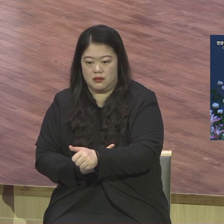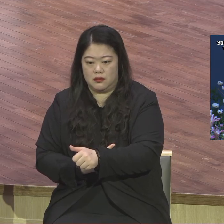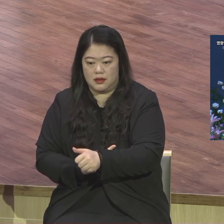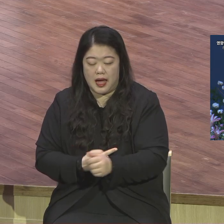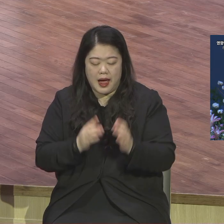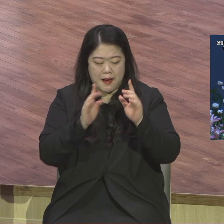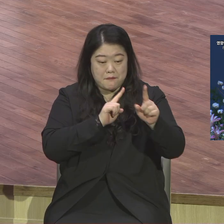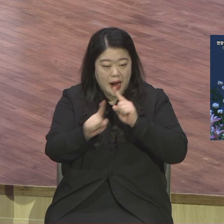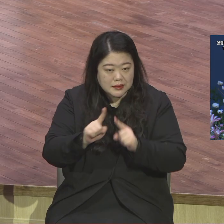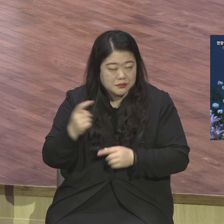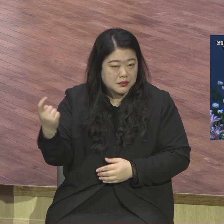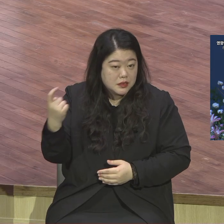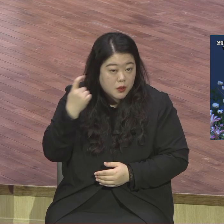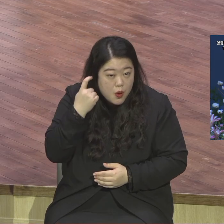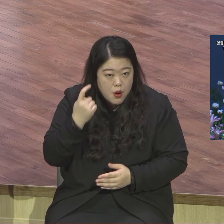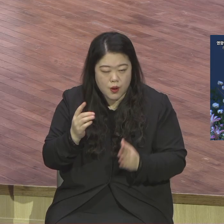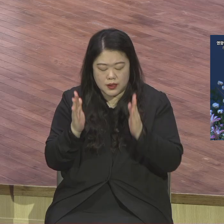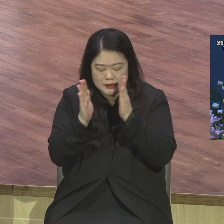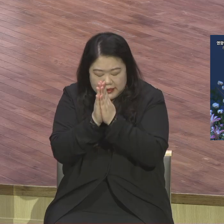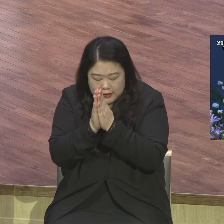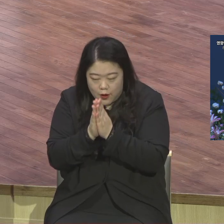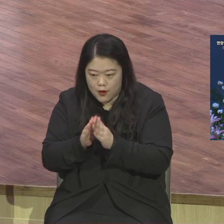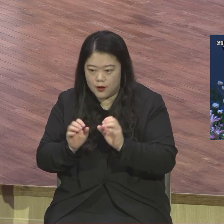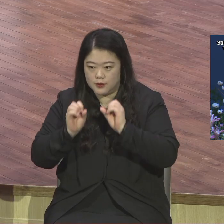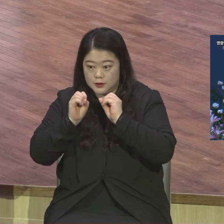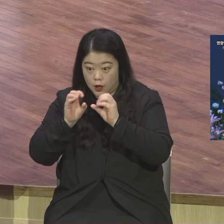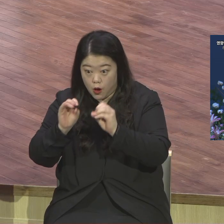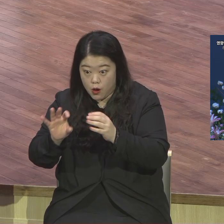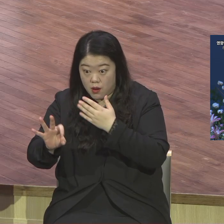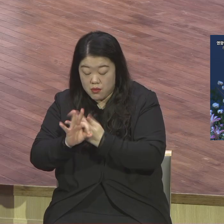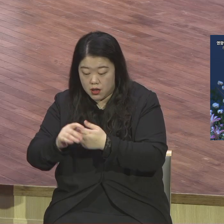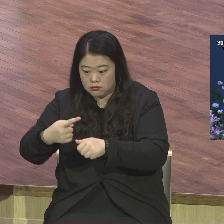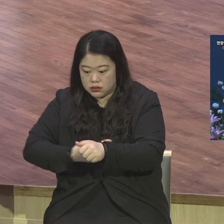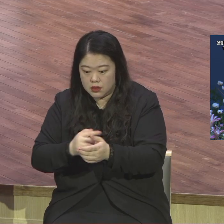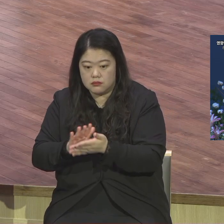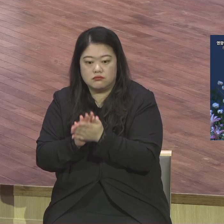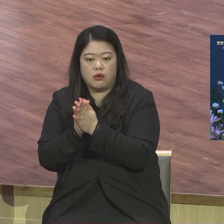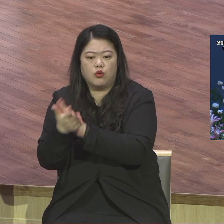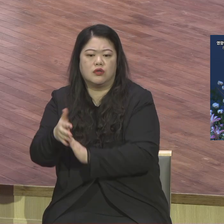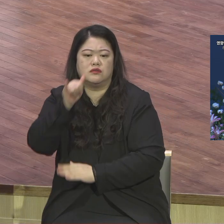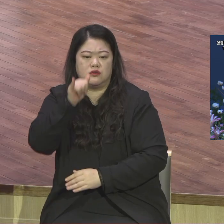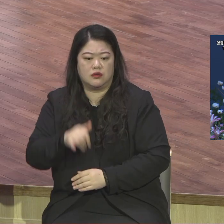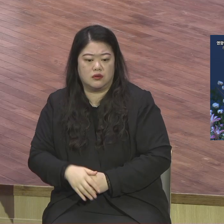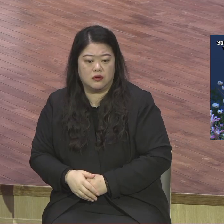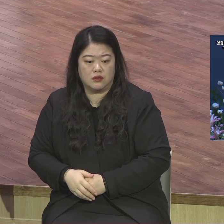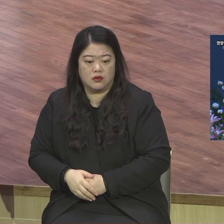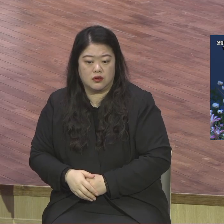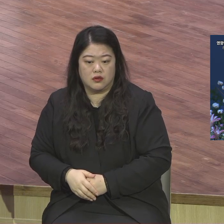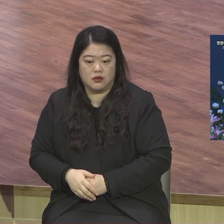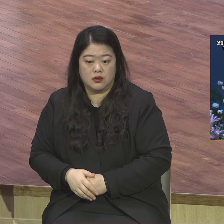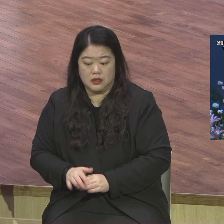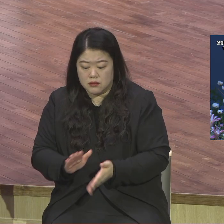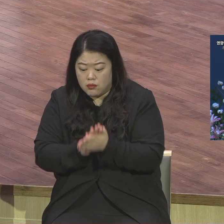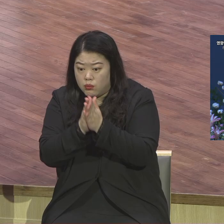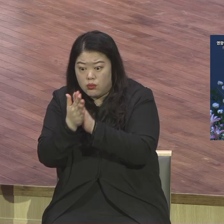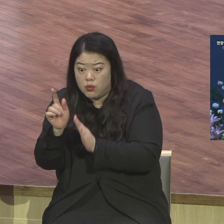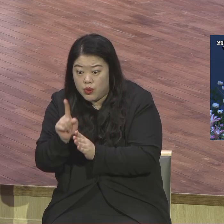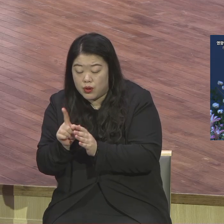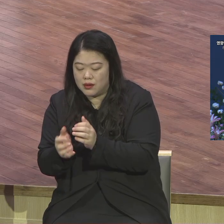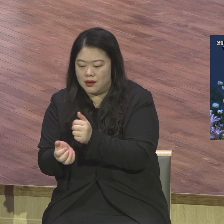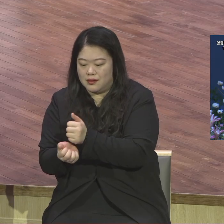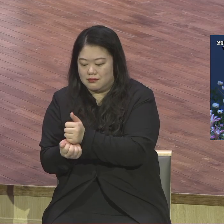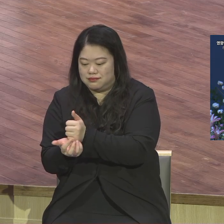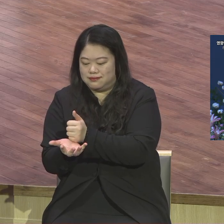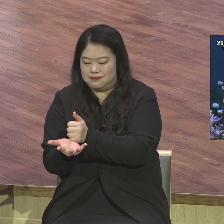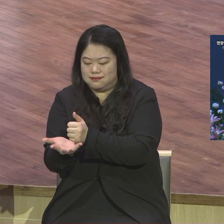기도를 했으면 변화가 와야 돼. 변화. 오늘 제목처럼 이 변화가 뭐예요? 삶 속에서 영향력 있는